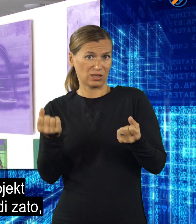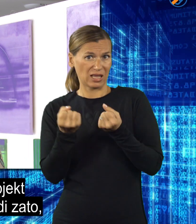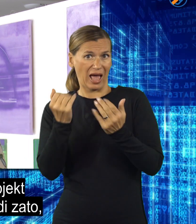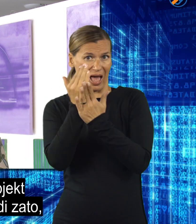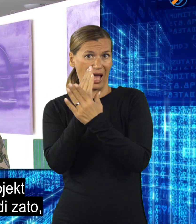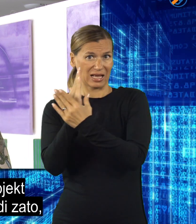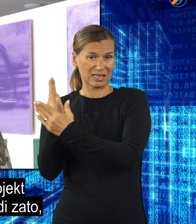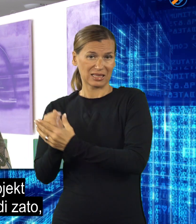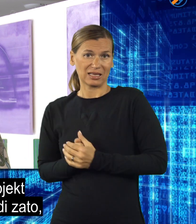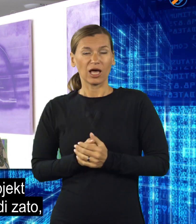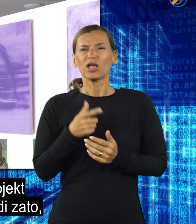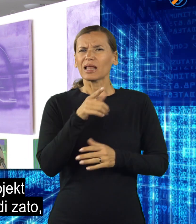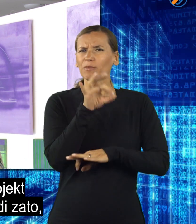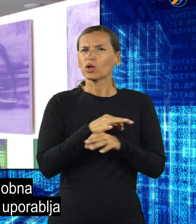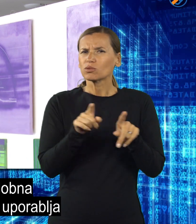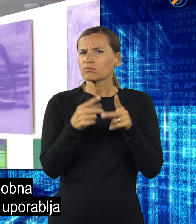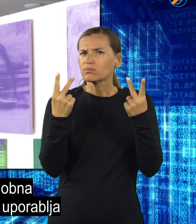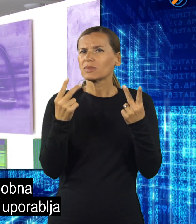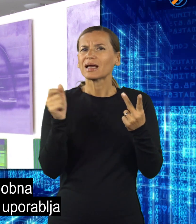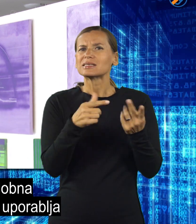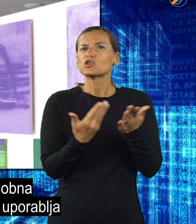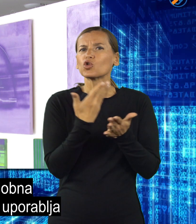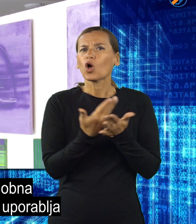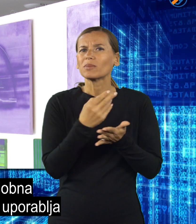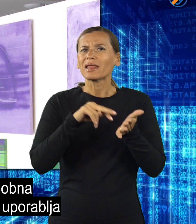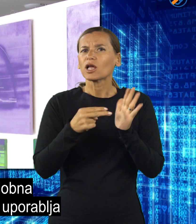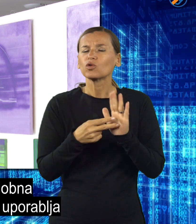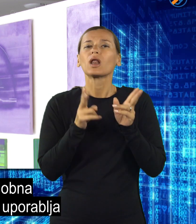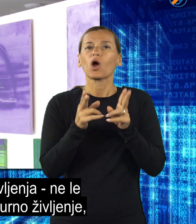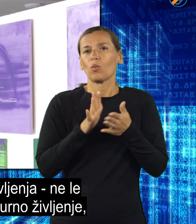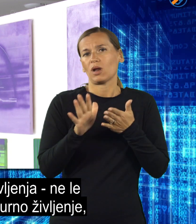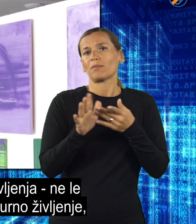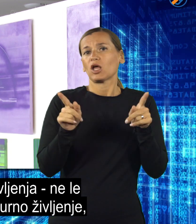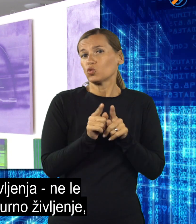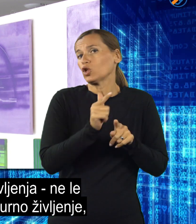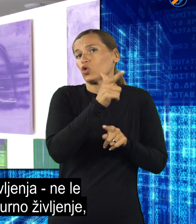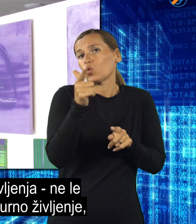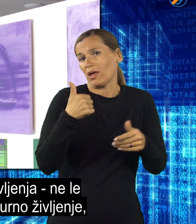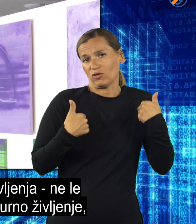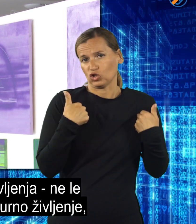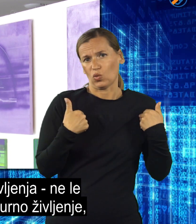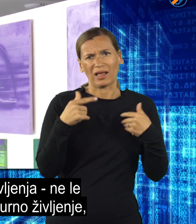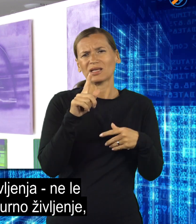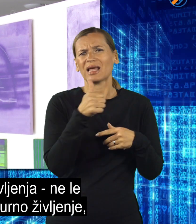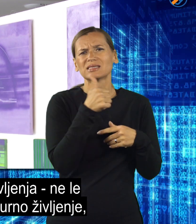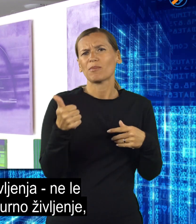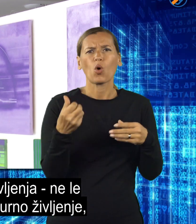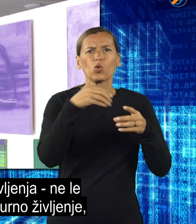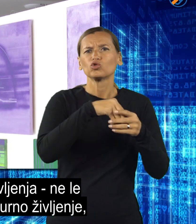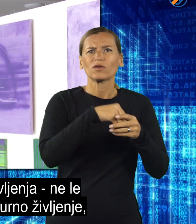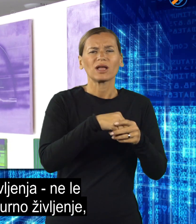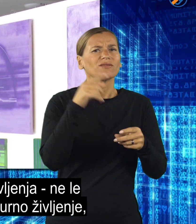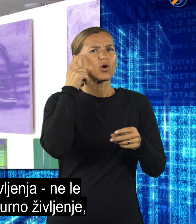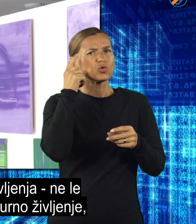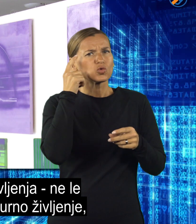Je pa ta projekt pomemben tudi zato, ker se ta sodobna tehnologija lahko uporablja tudi v drugih delih življenja. Ne le